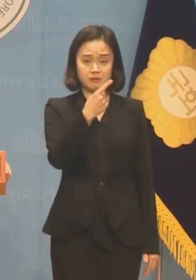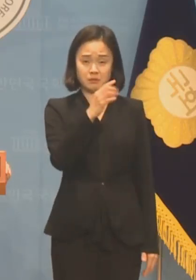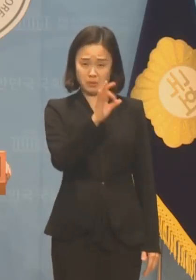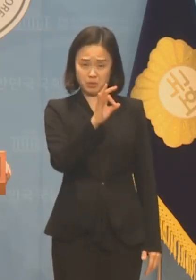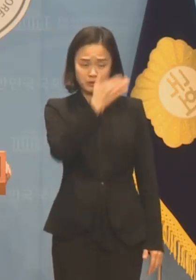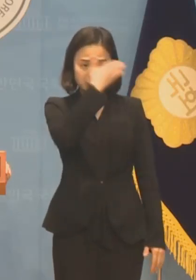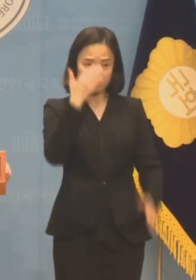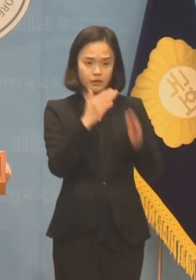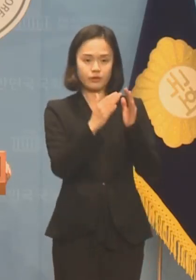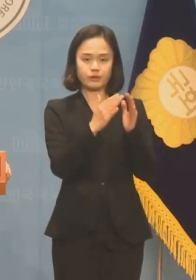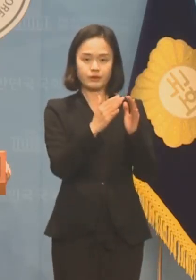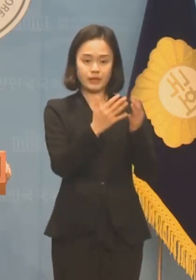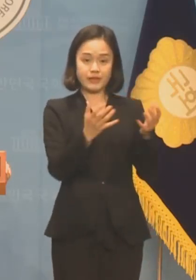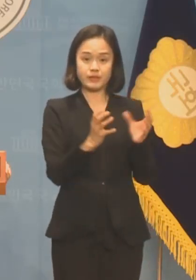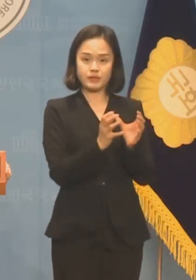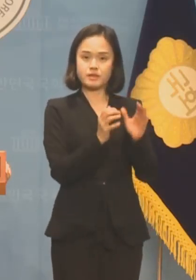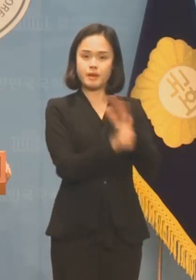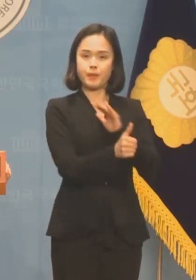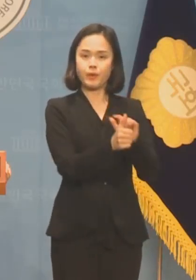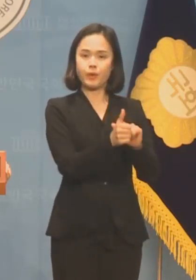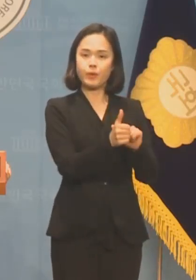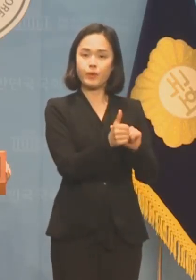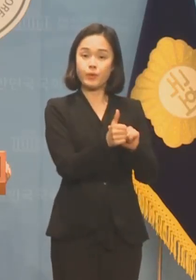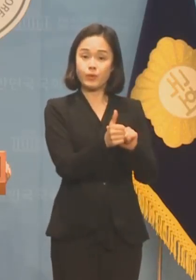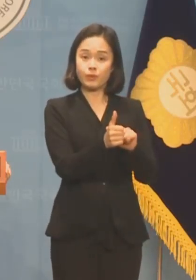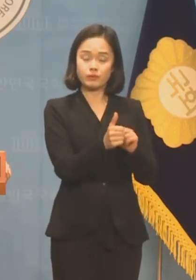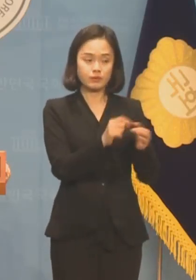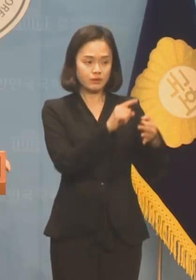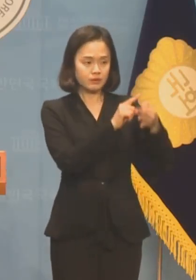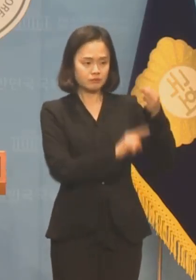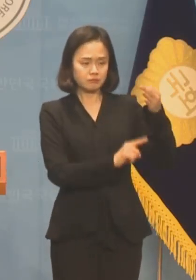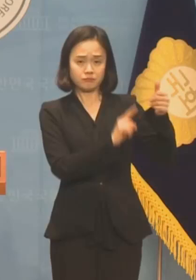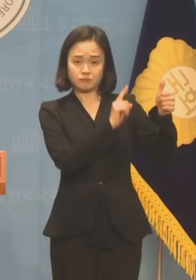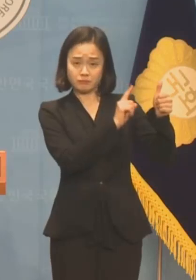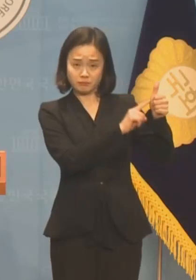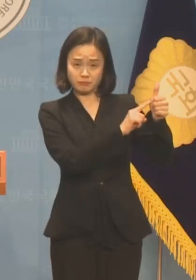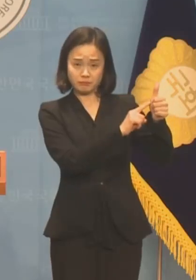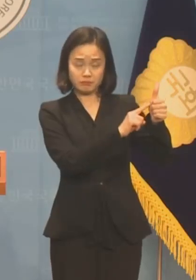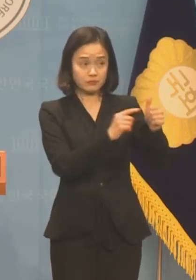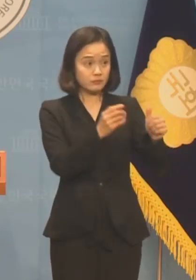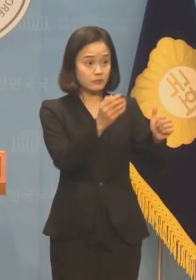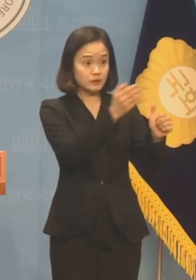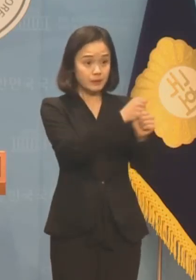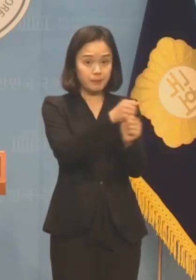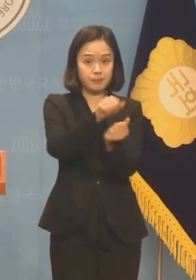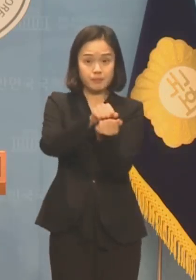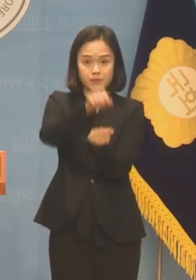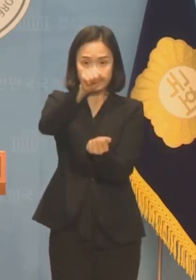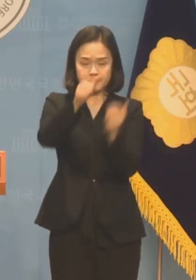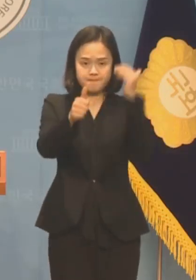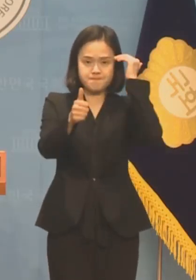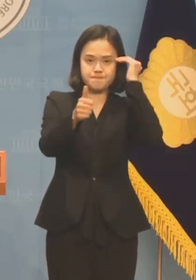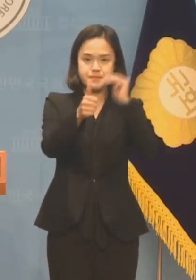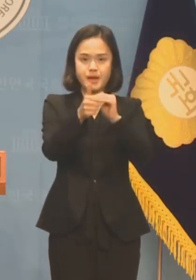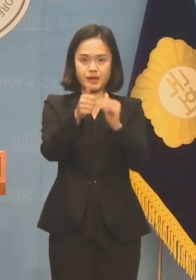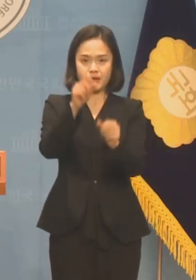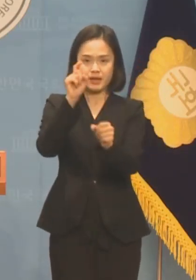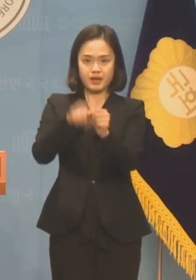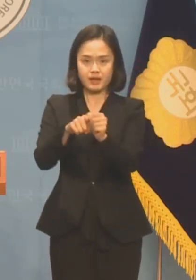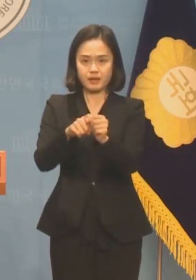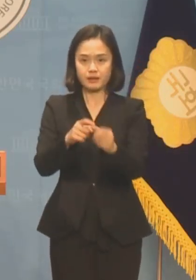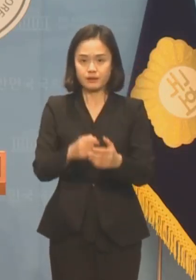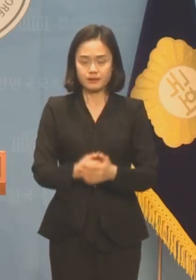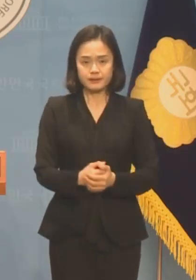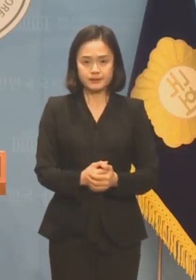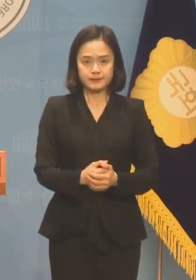김정현은 내란죄 피의자 윤석열에 대한 체포영장 집행을 방해할 목적으로